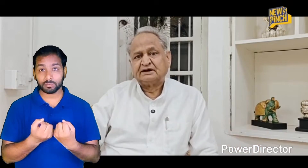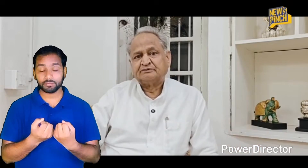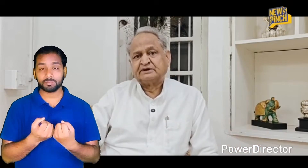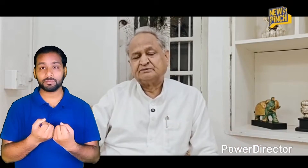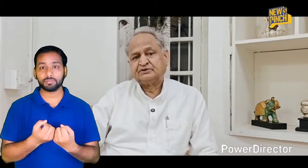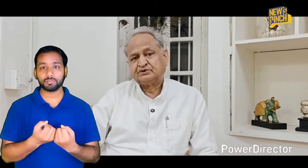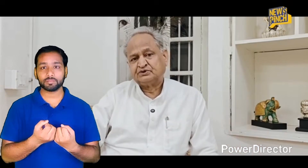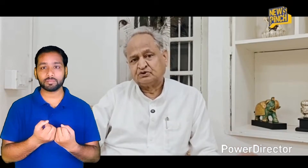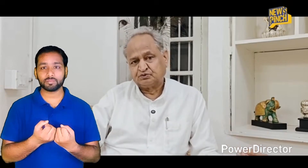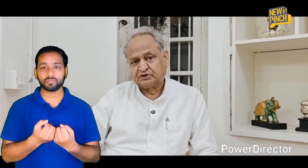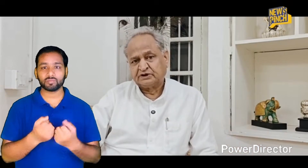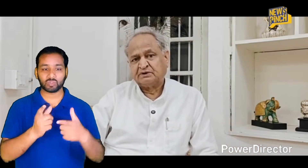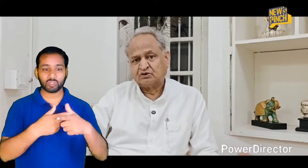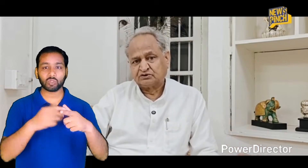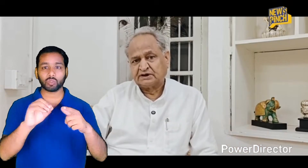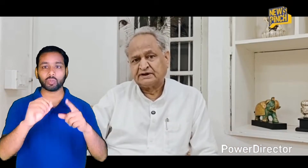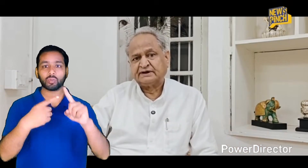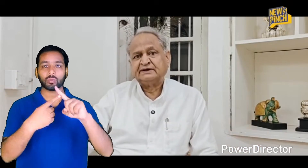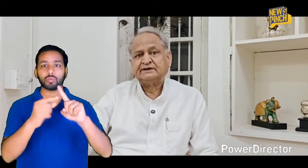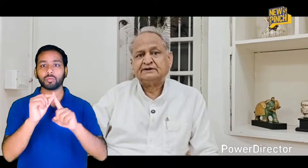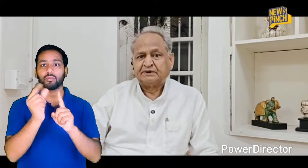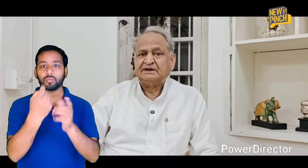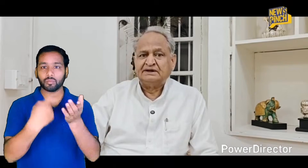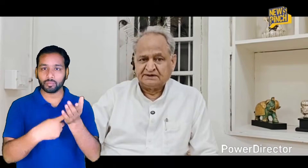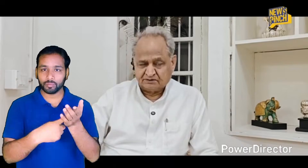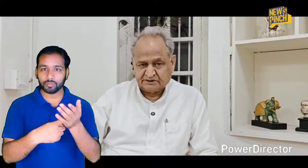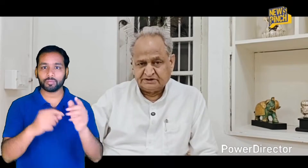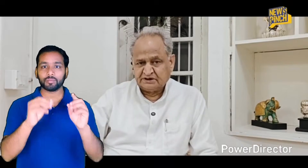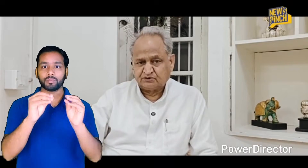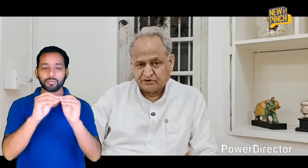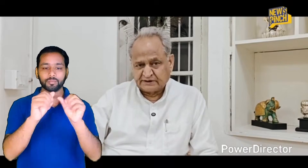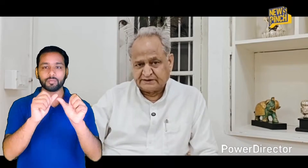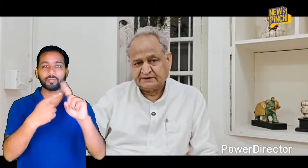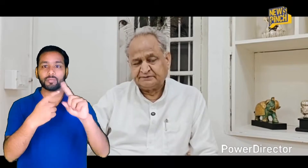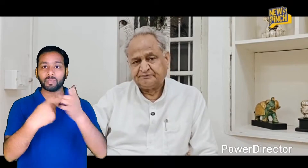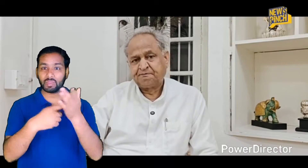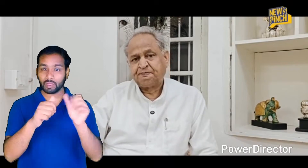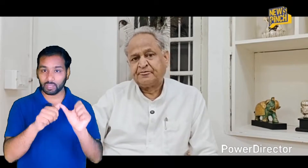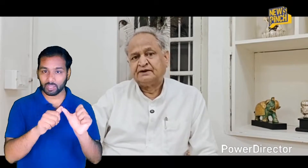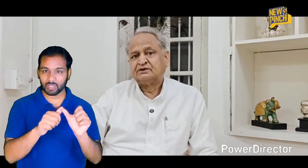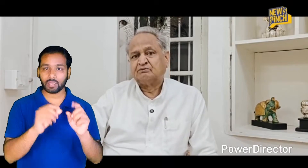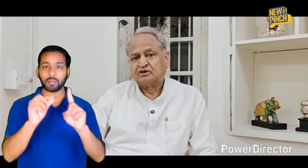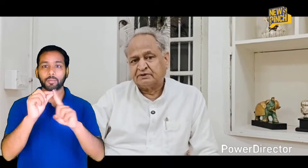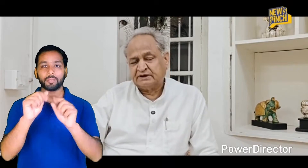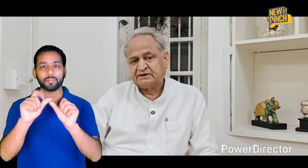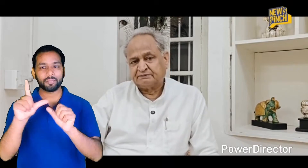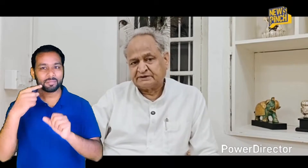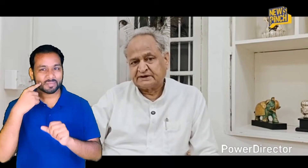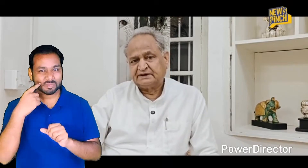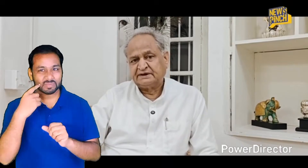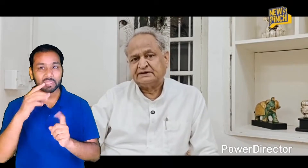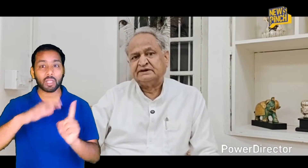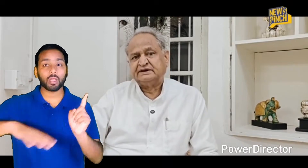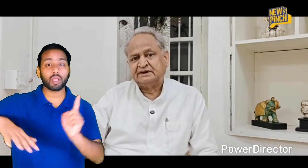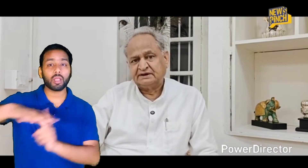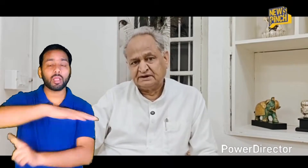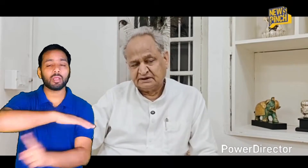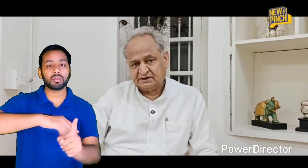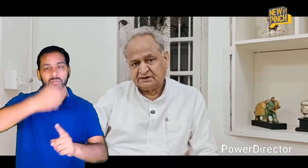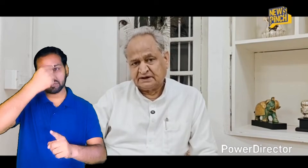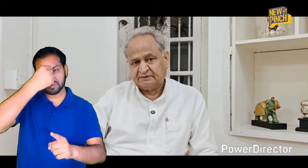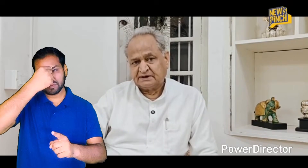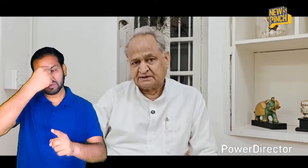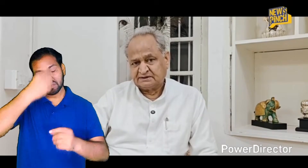कहें, कम से कम जो जोधपुर है, बालोतरा है, पाली है, तो 3 जिले तो हो जाते हैं। तो बहुत बड़ी समस्या रही है। एनजीटी